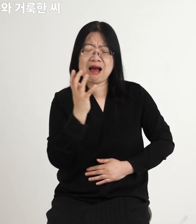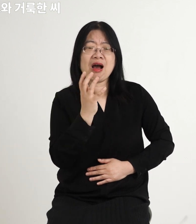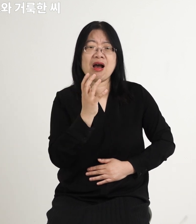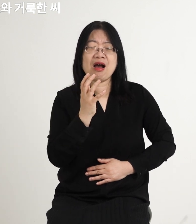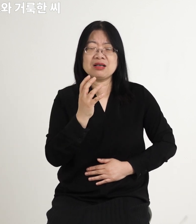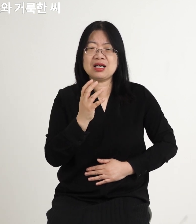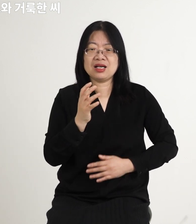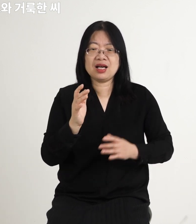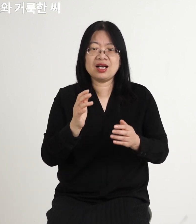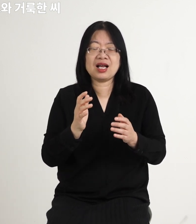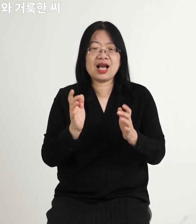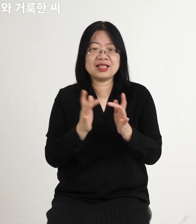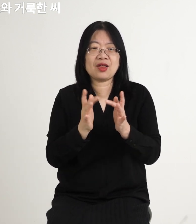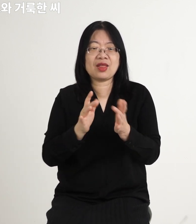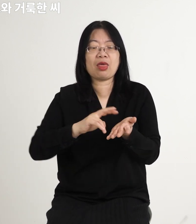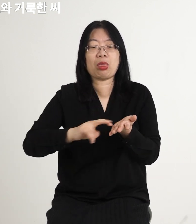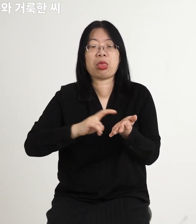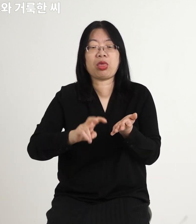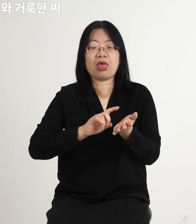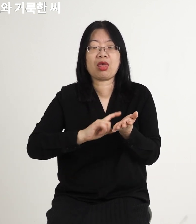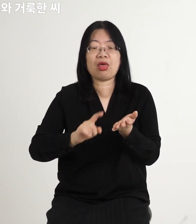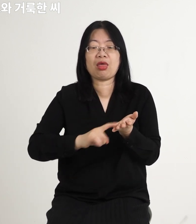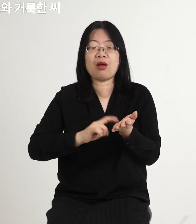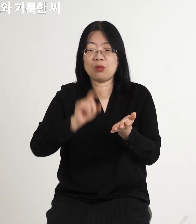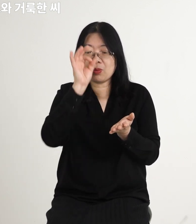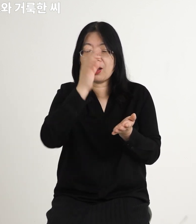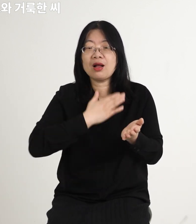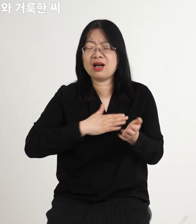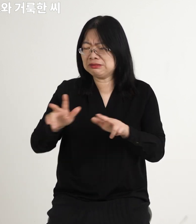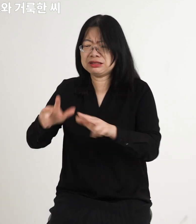말고. 예배 끝난 다음에.